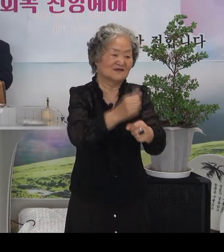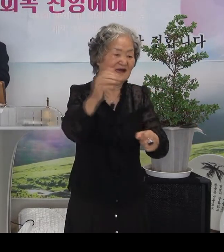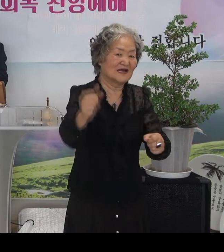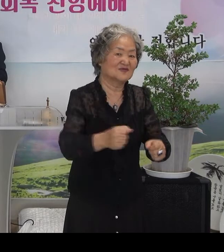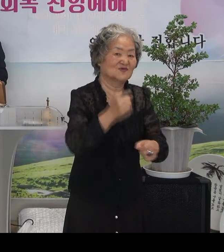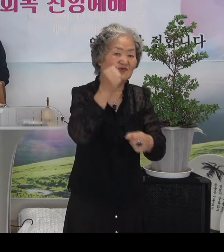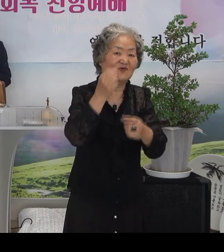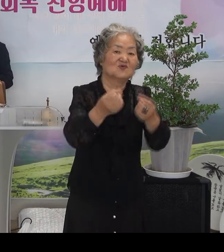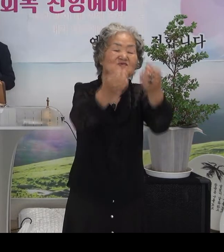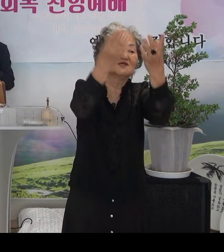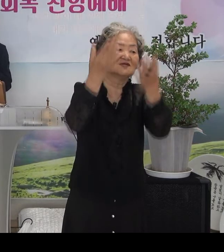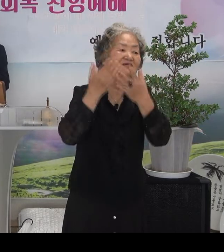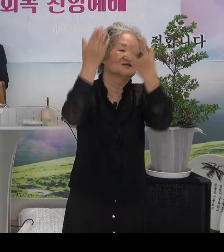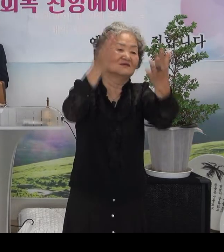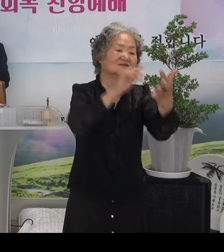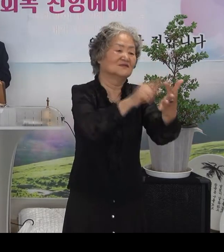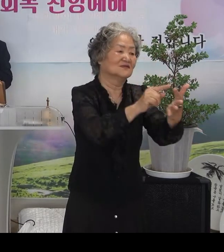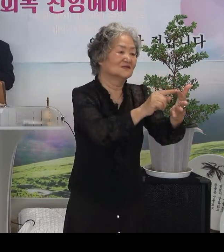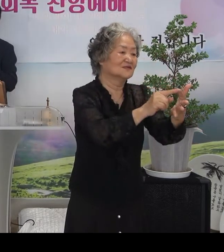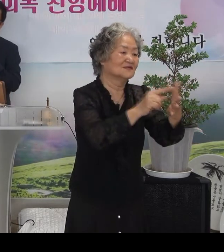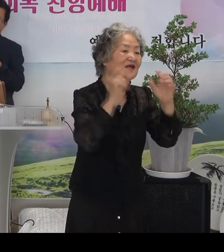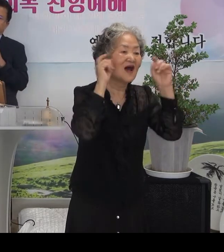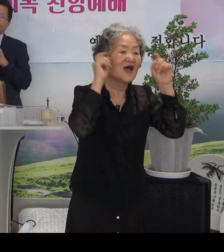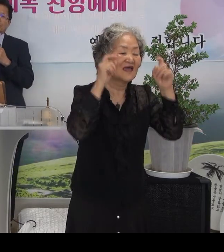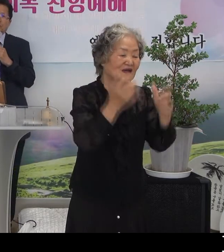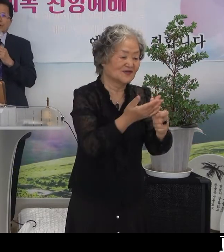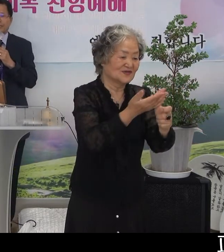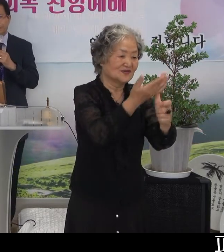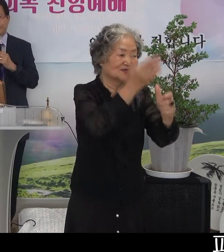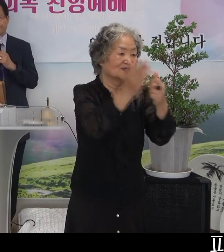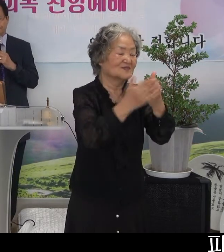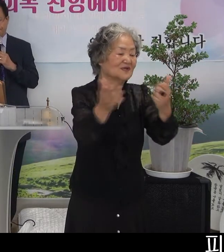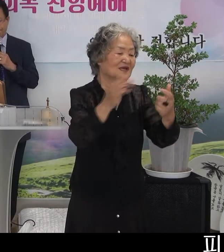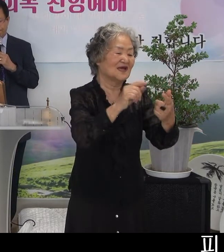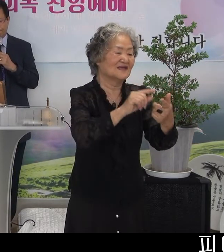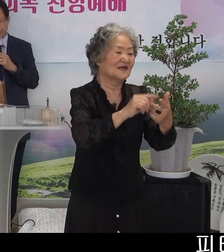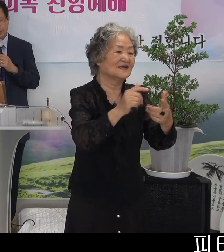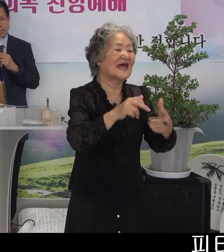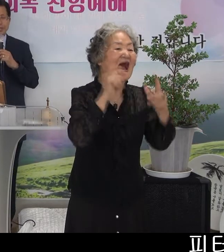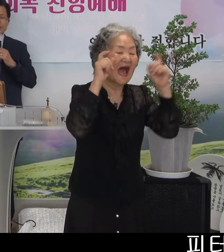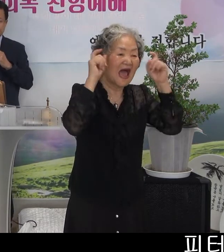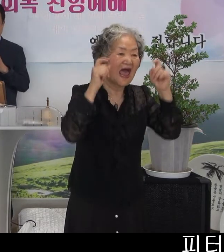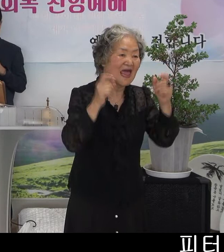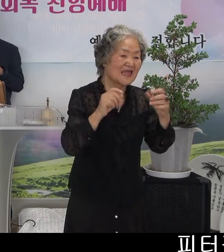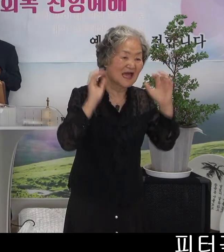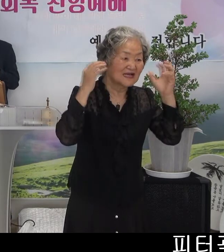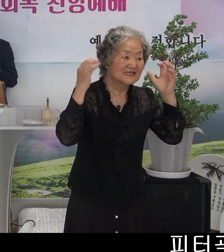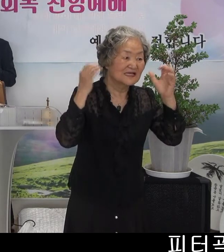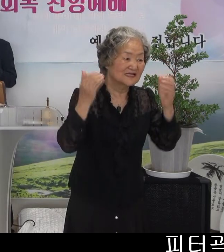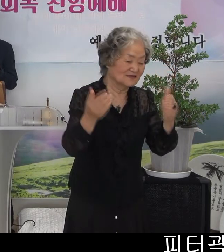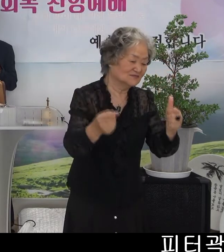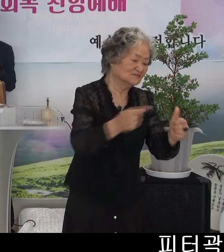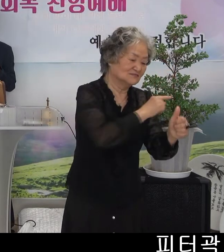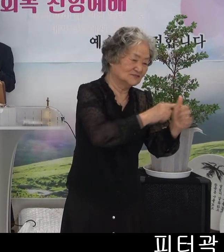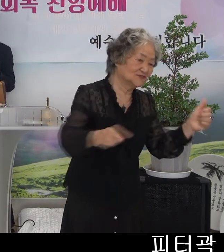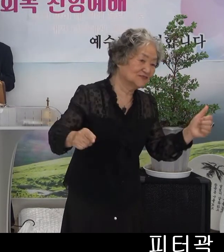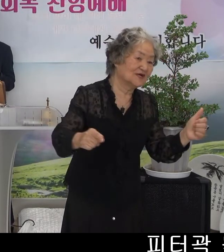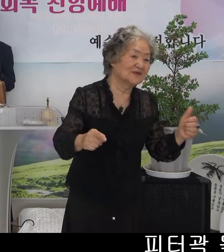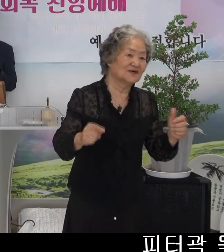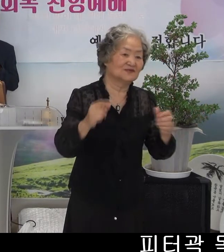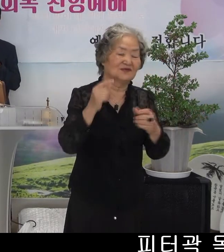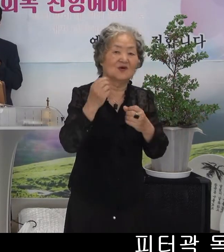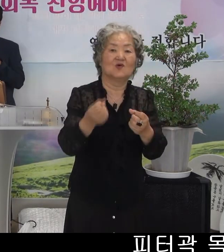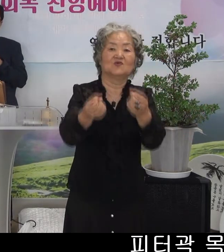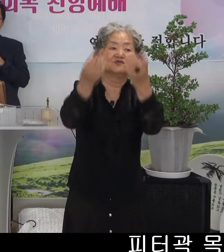치는 것으로 인해서 양의 새끼를 잡아서 하나님께 제물로 바칩니다. 그런데 하나님께서 형인 가인과